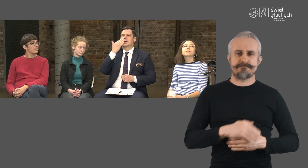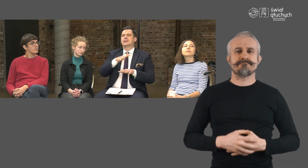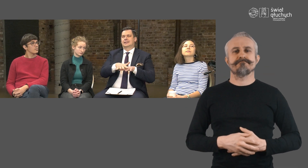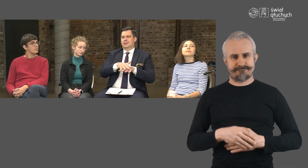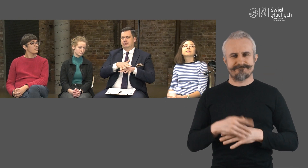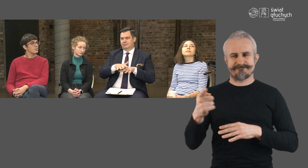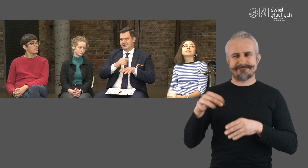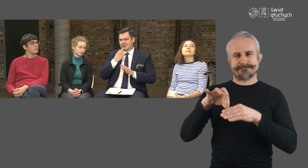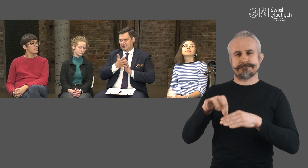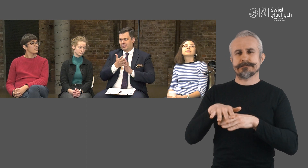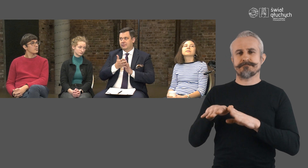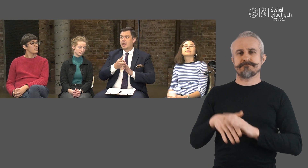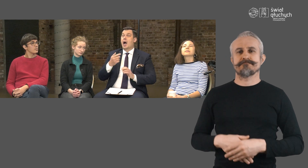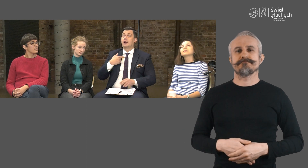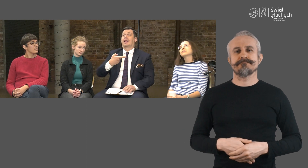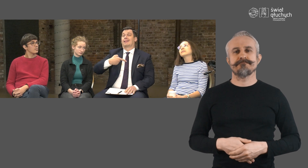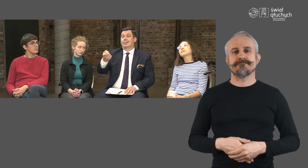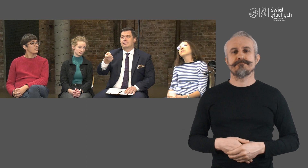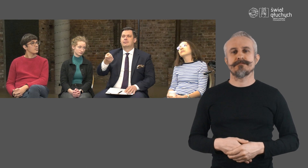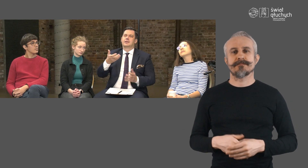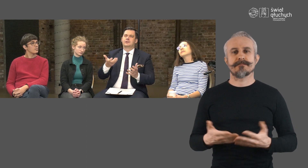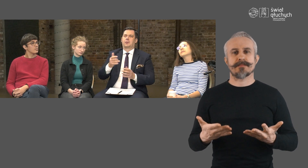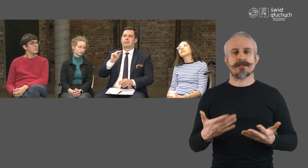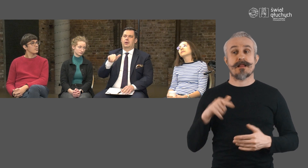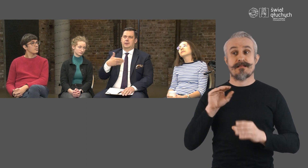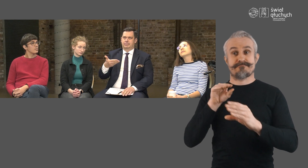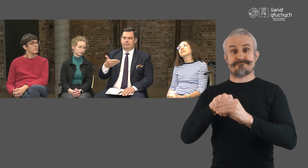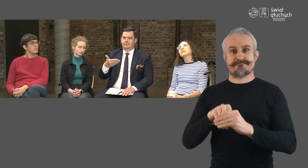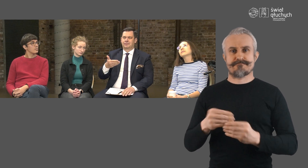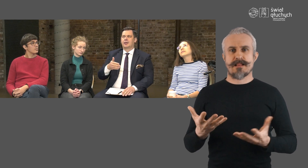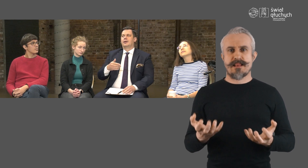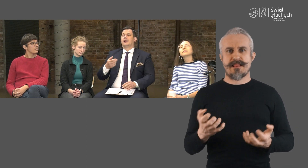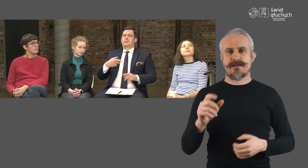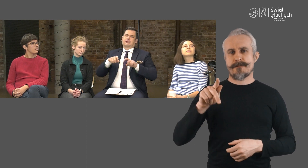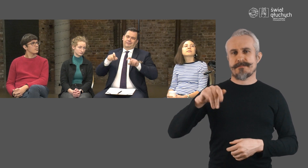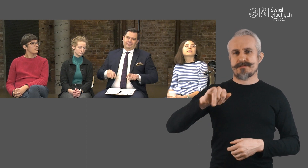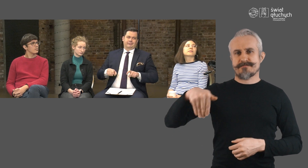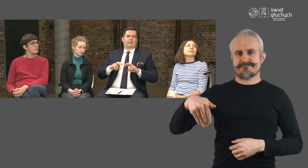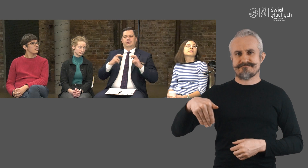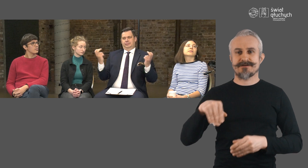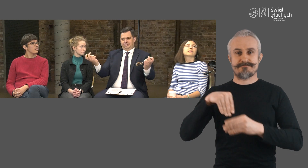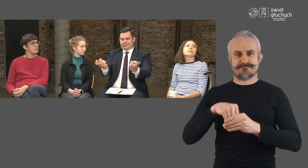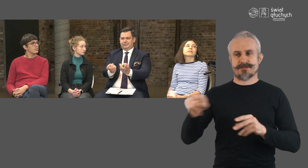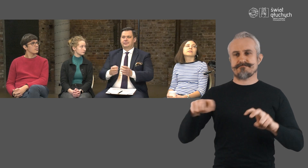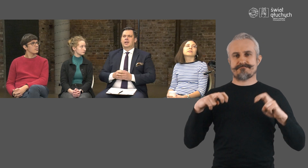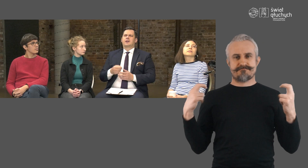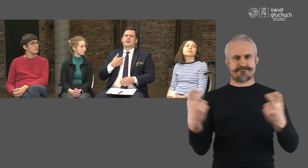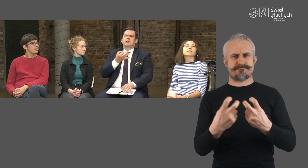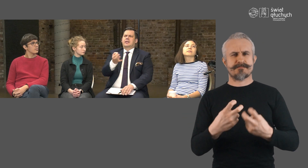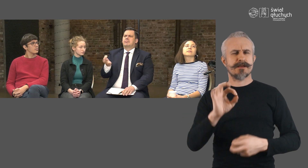od ukończenia szkoły znali tylko system językowo-migowy. Chcieli, żebym ich nauczył